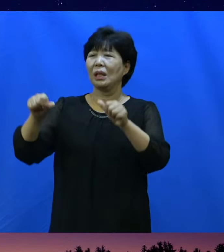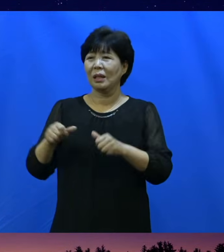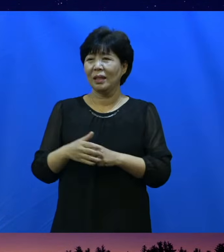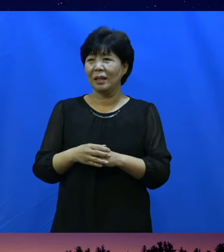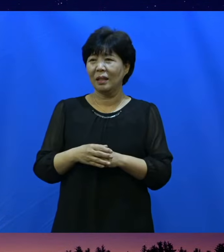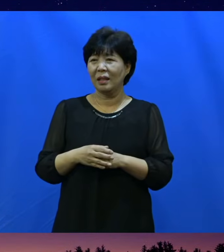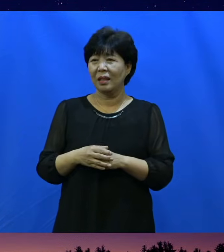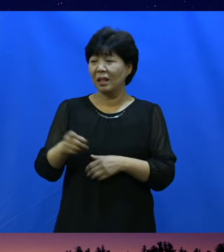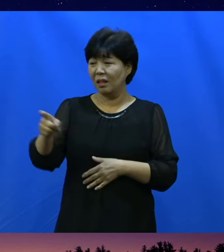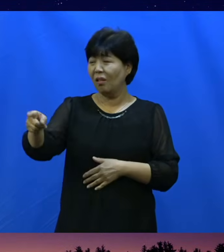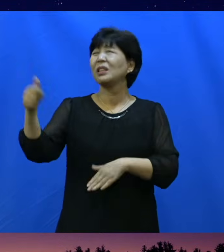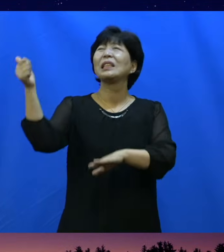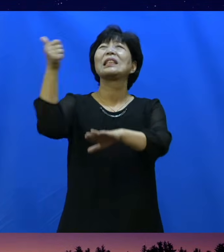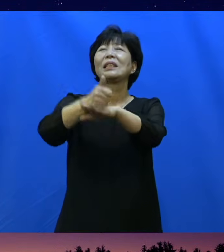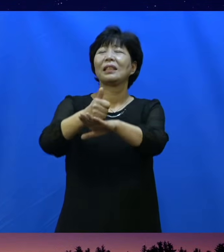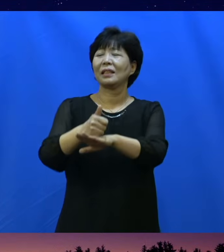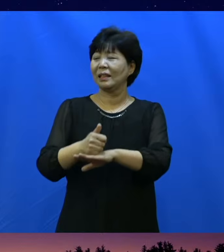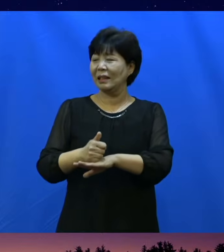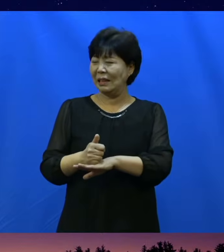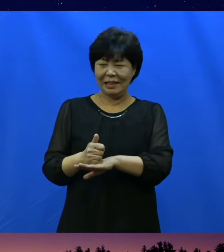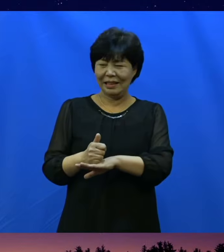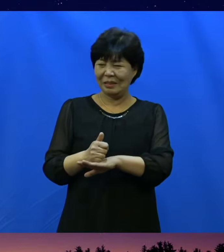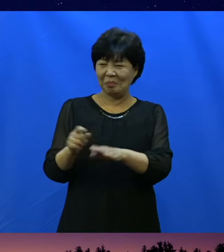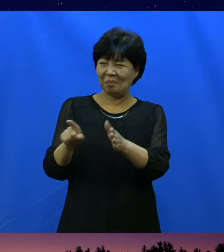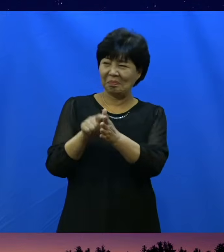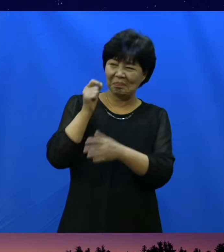넌 끝이야. 기대할 게 없어.